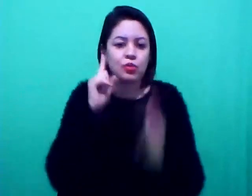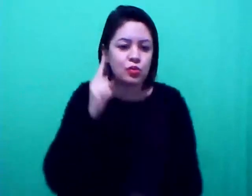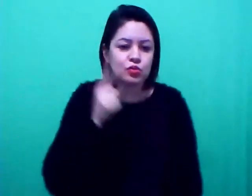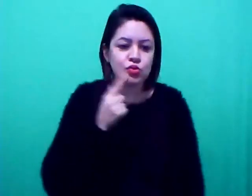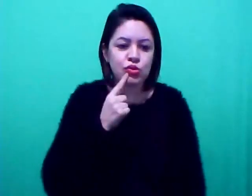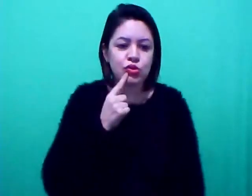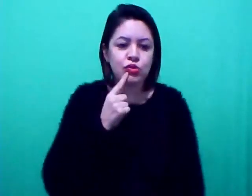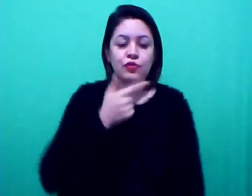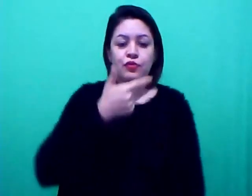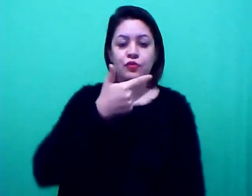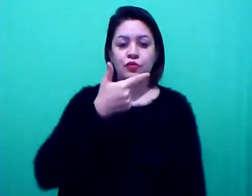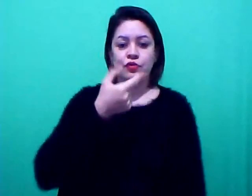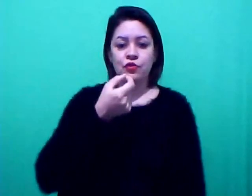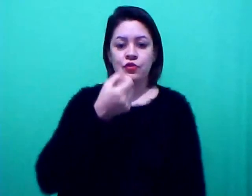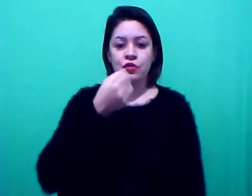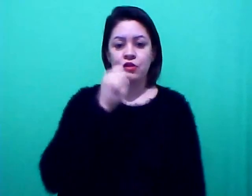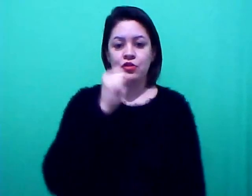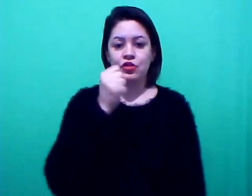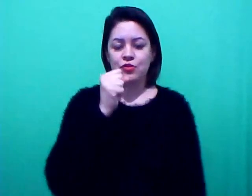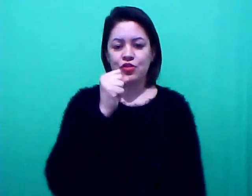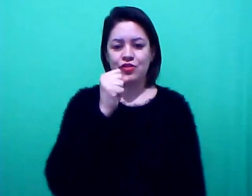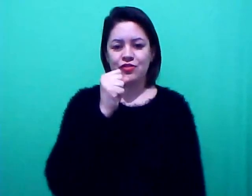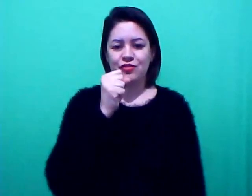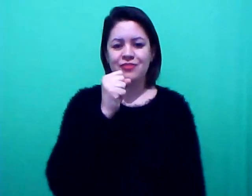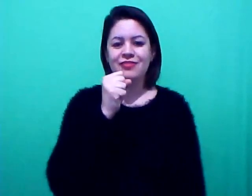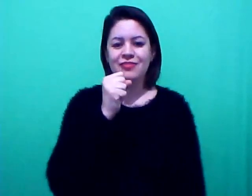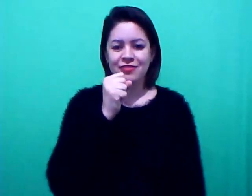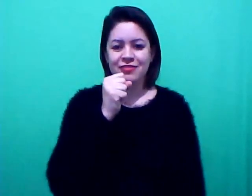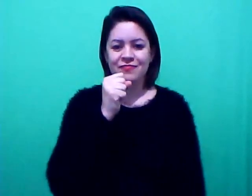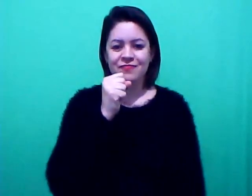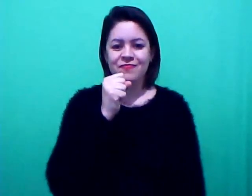Meu primeiro contato com o surdo foi no ano de 2008.